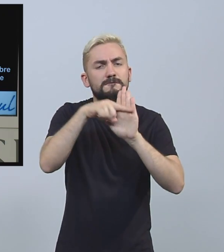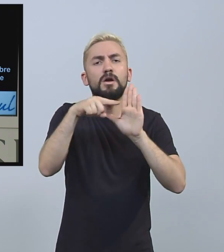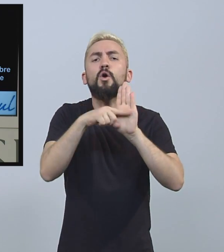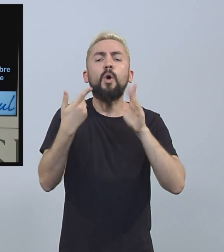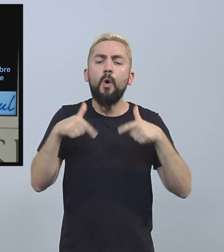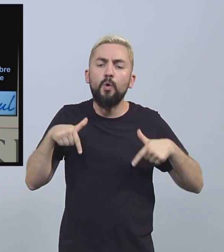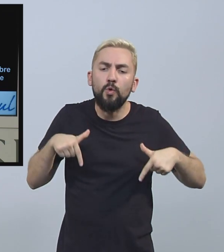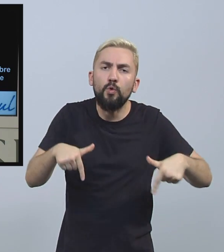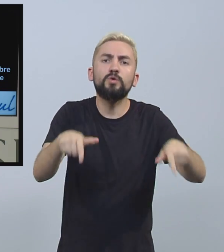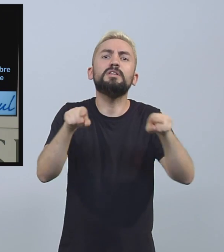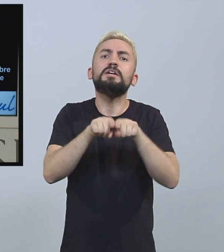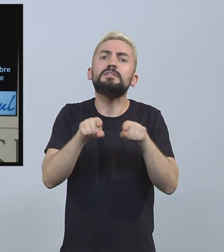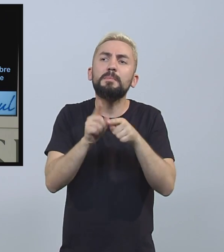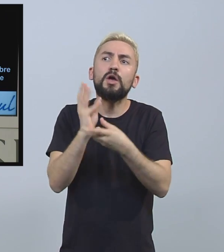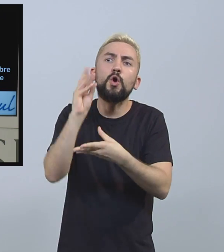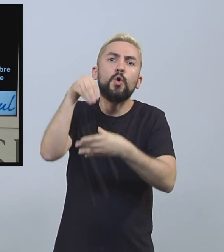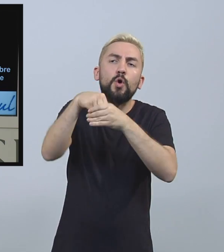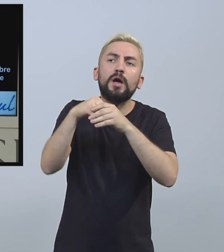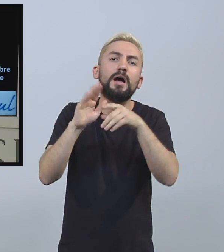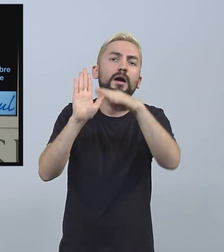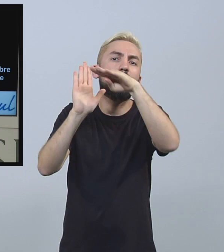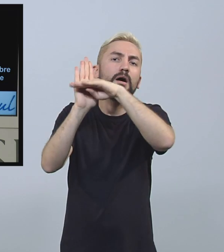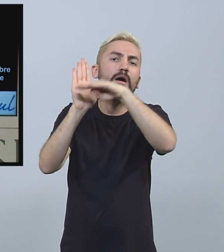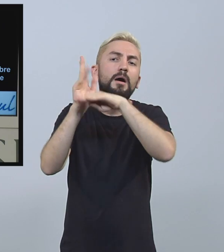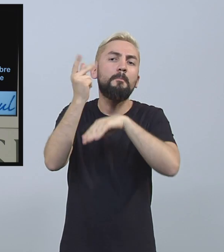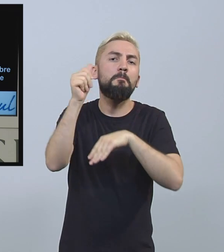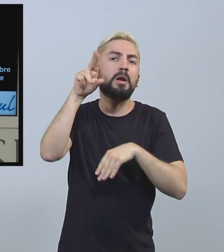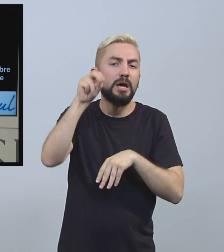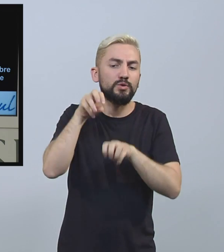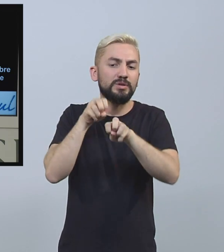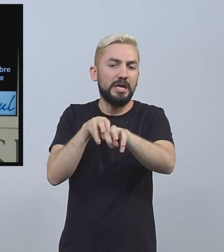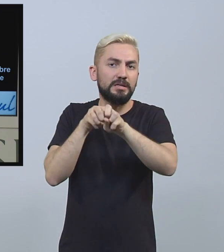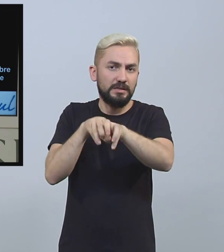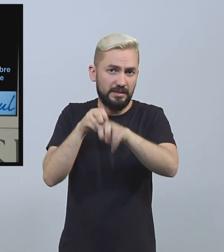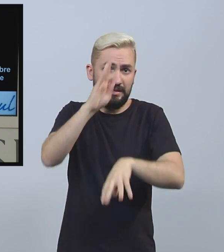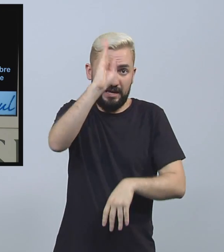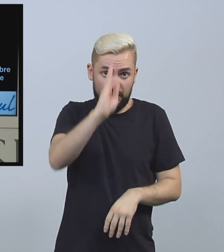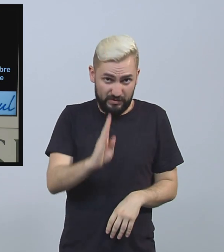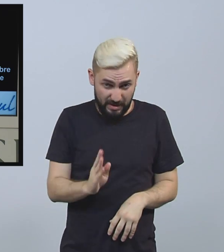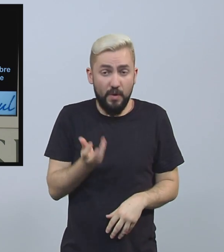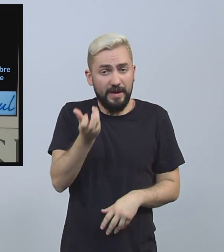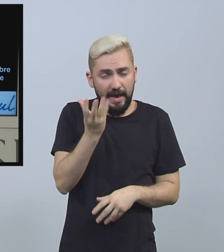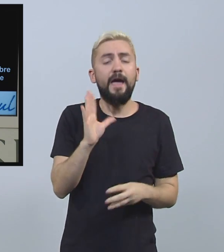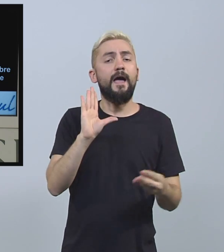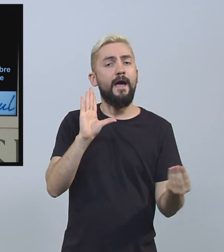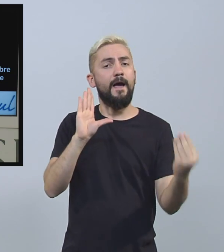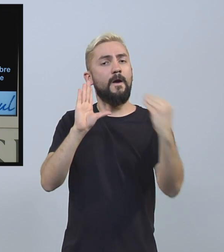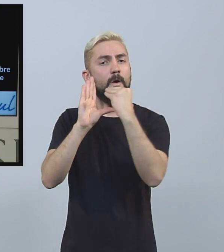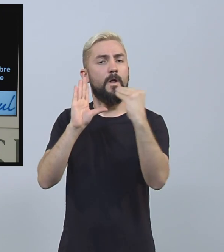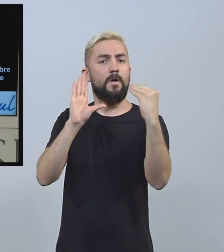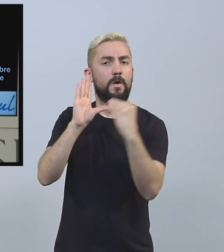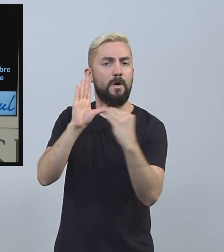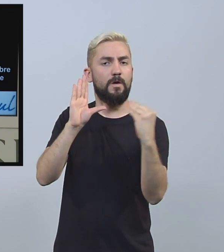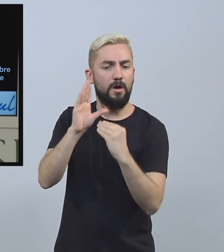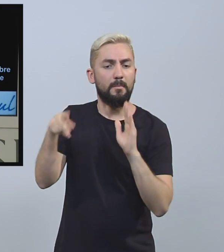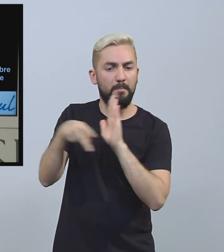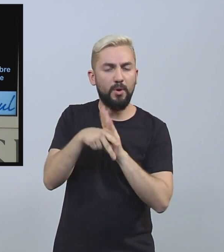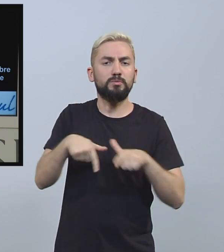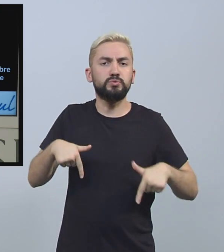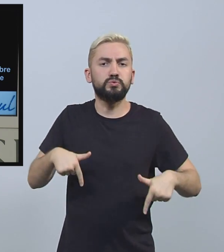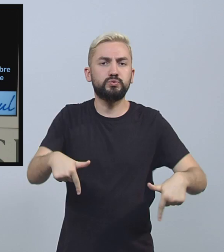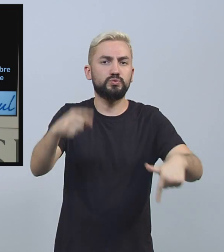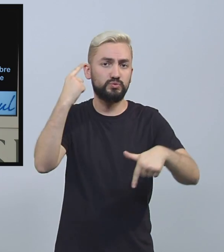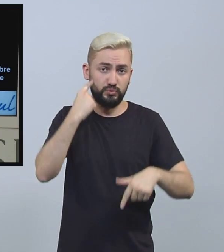específicas sobre a educação dos surdos no Plano Nacional de Educação, que estava em tramitação no Congresso Nacional. Os